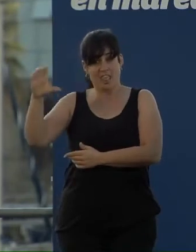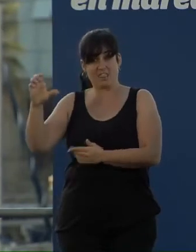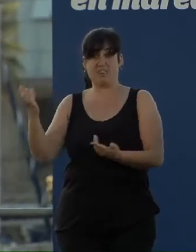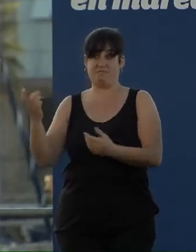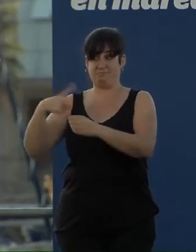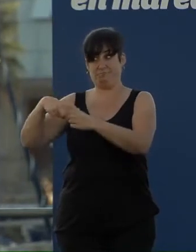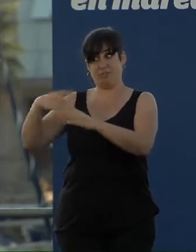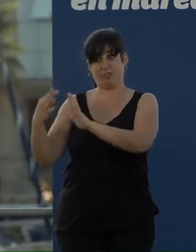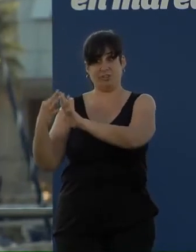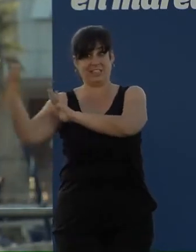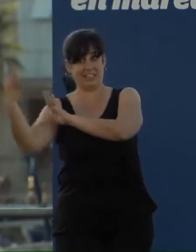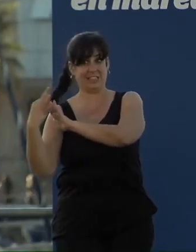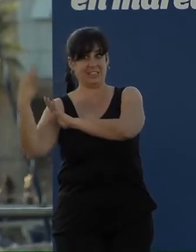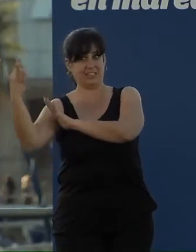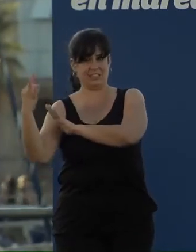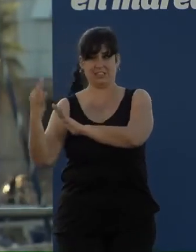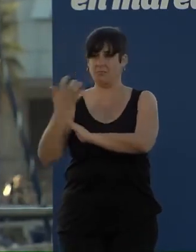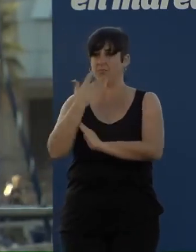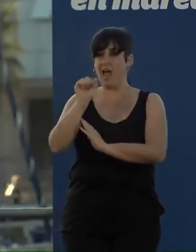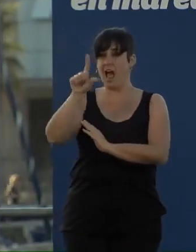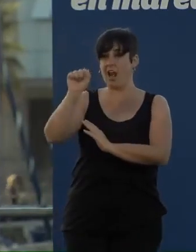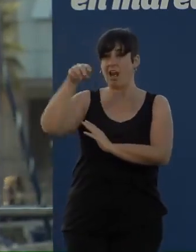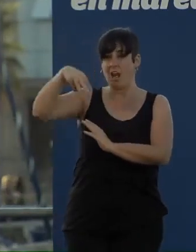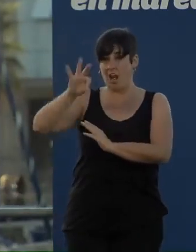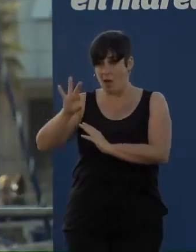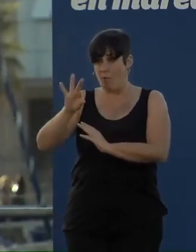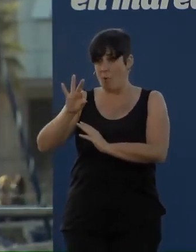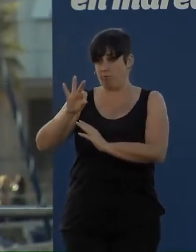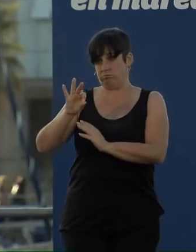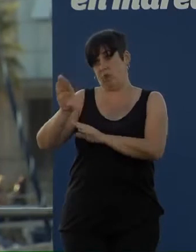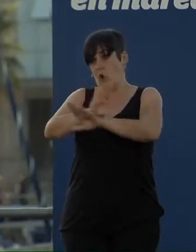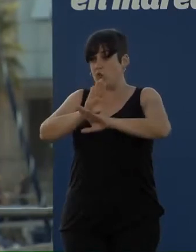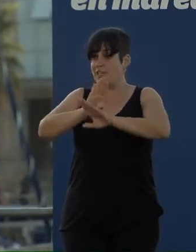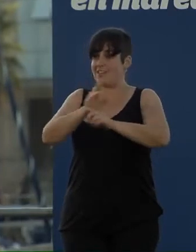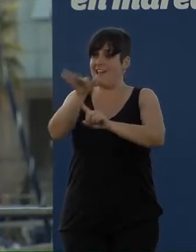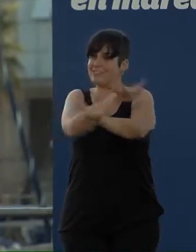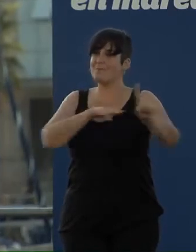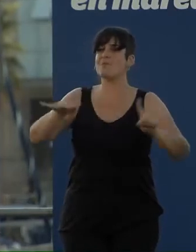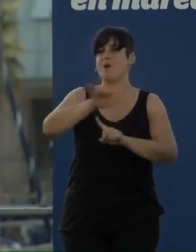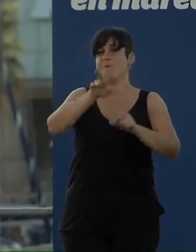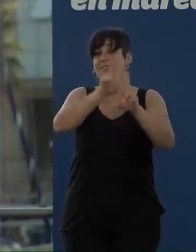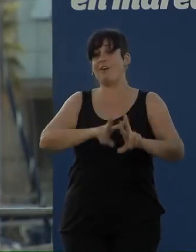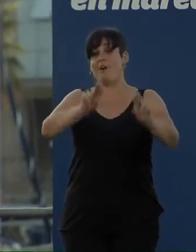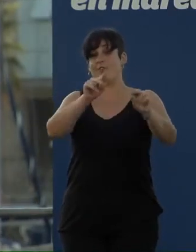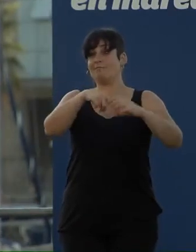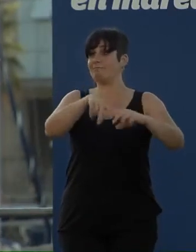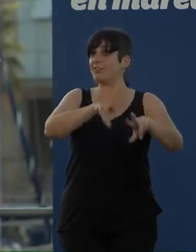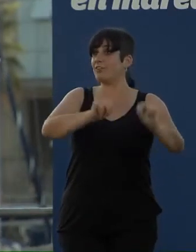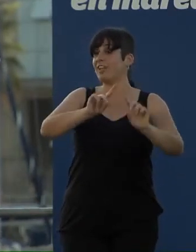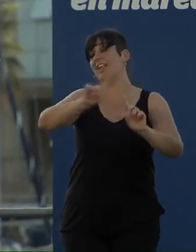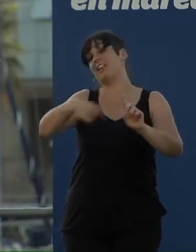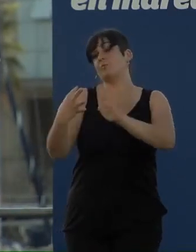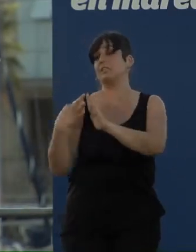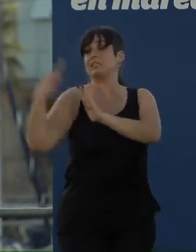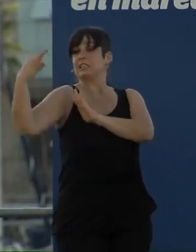después de pasar gente como Carlos del Álamo por la consellería de medio ambiente acaba precisamente noo conso de administración de unas compañías más contaminantes de Galicia